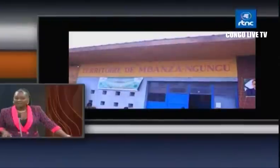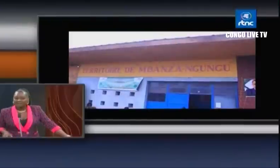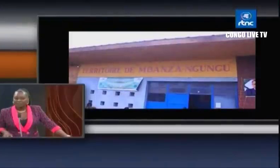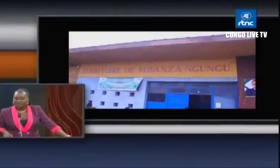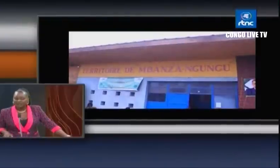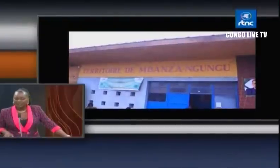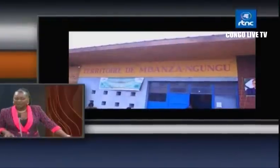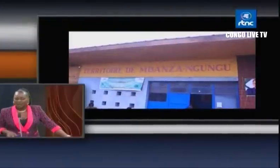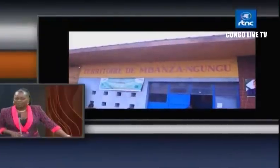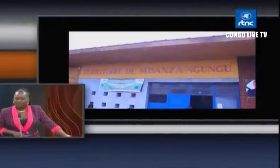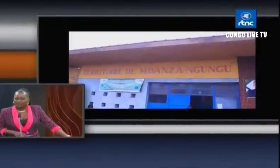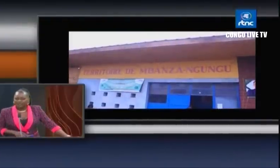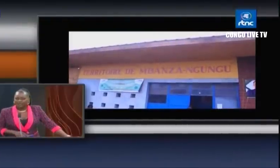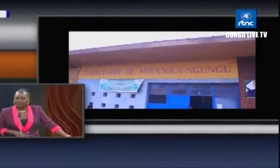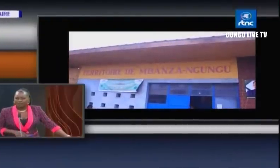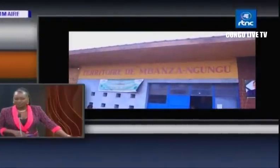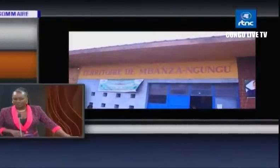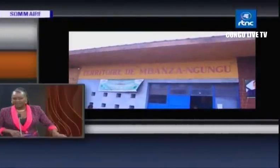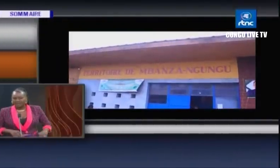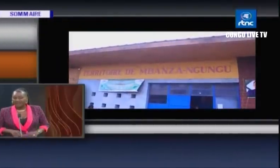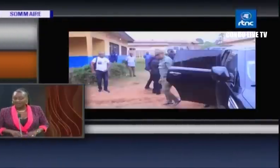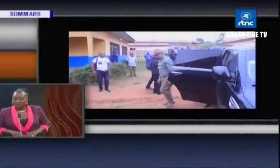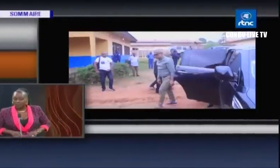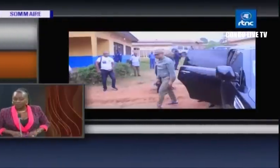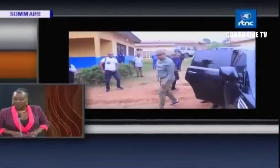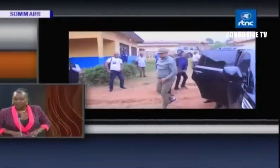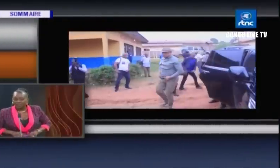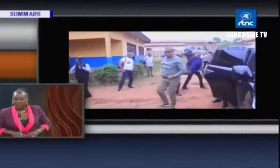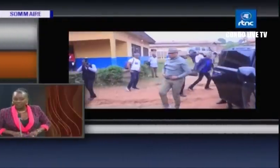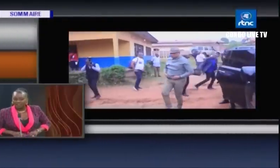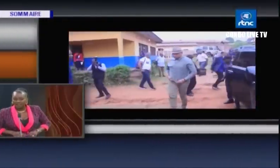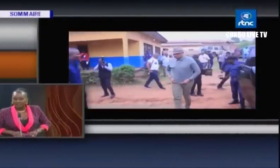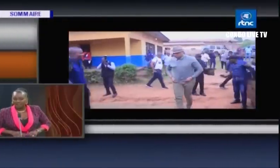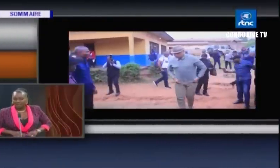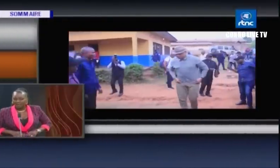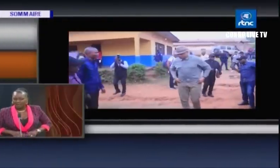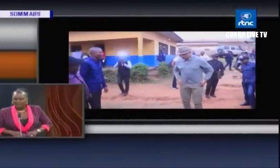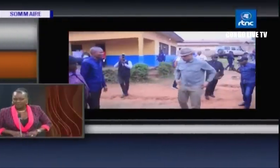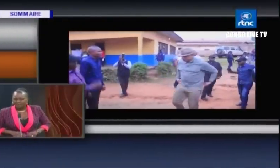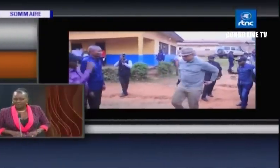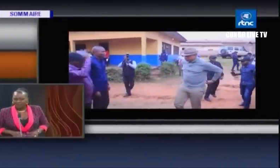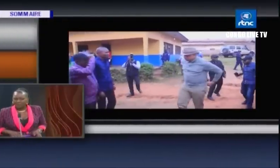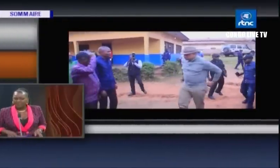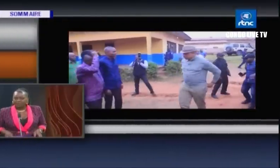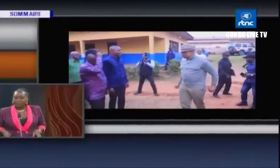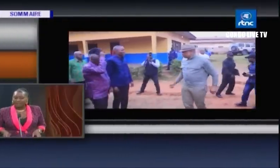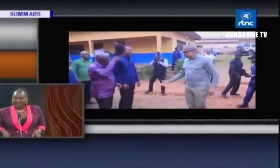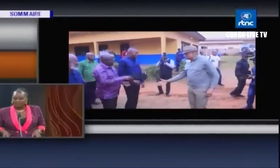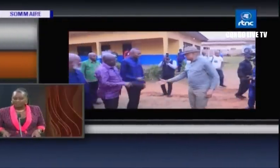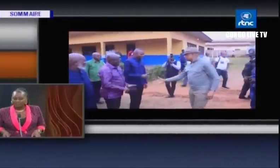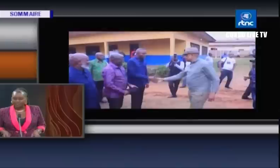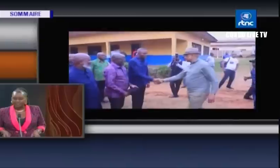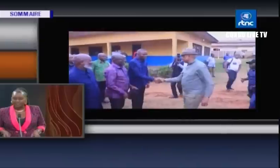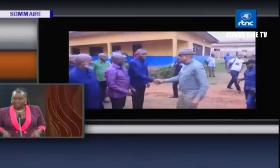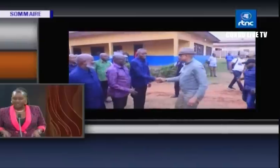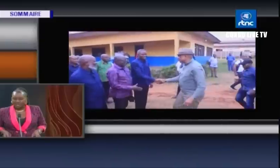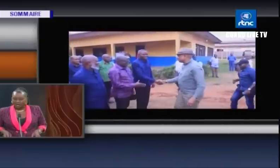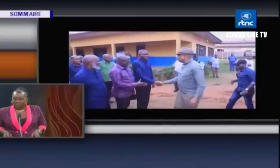alimentaire. Pour ce faire, une campagne agricole 2023-2024 a été lancée par le ministre de l'Agriculture. Il s'agit de la saison